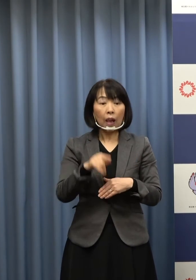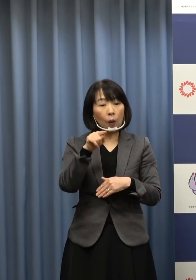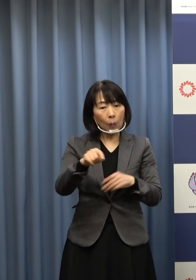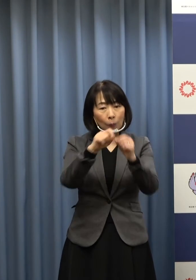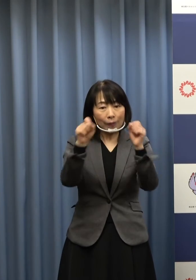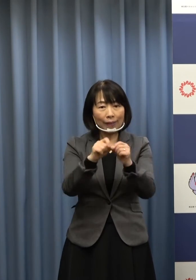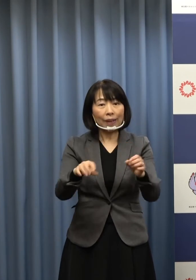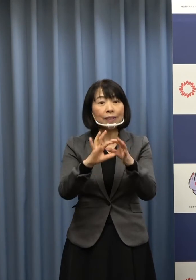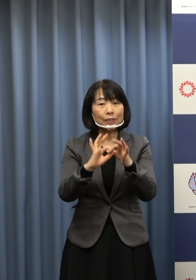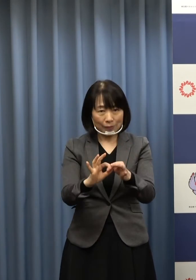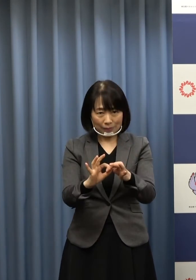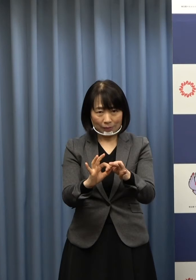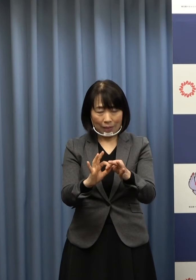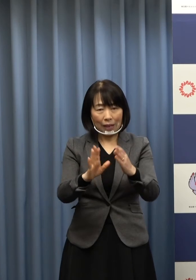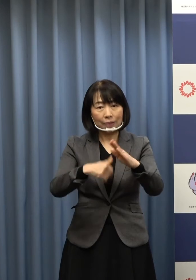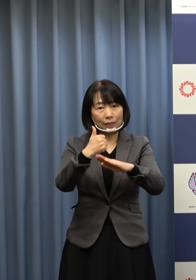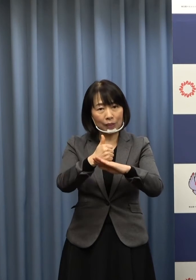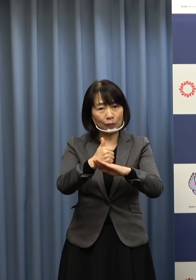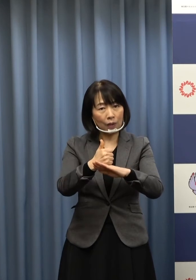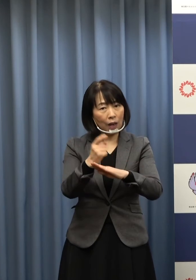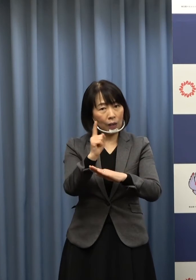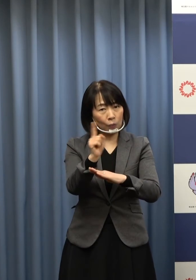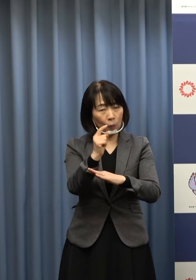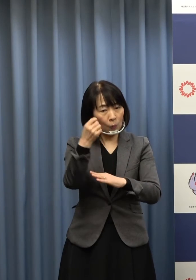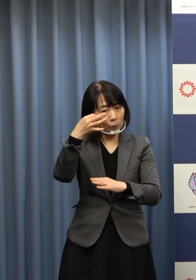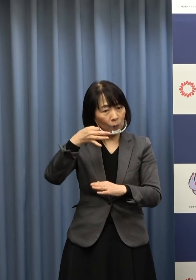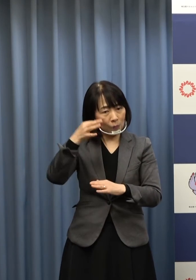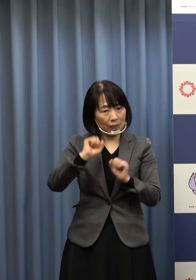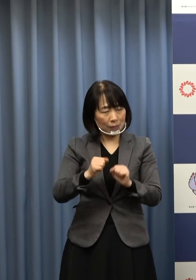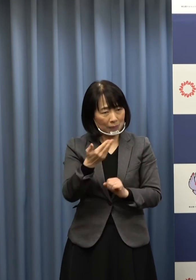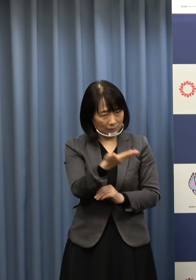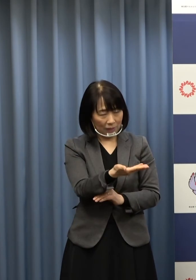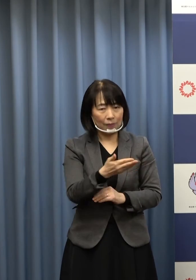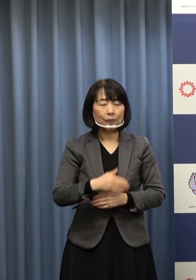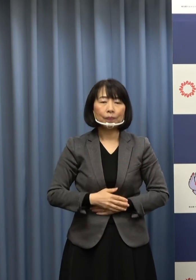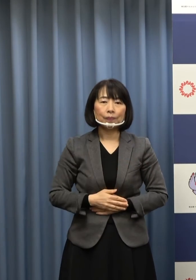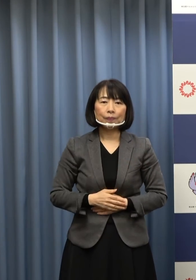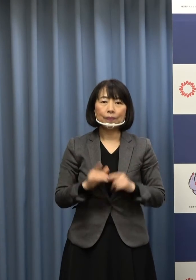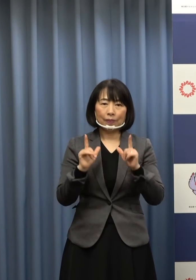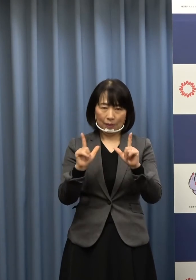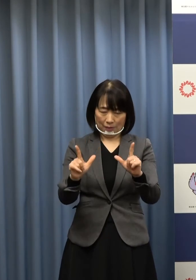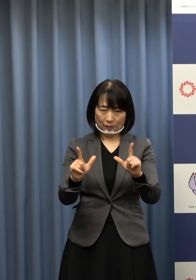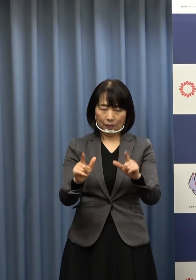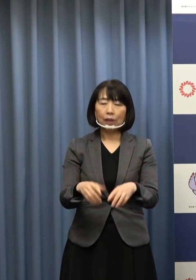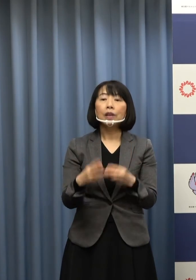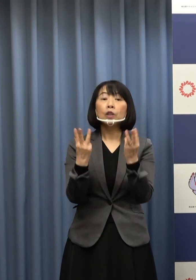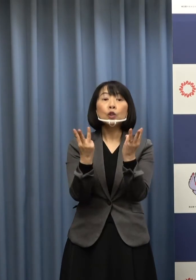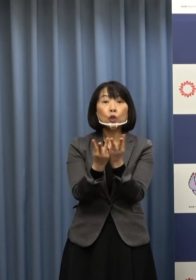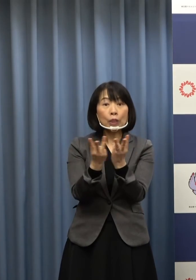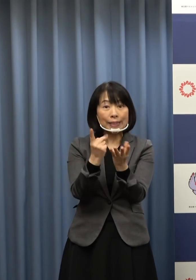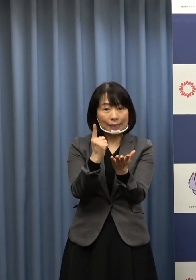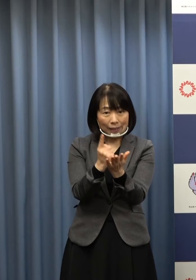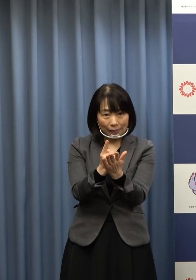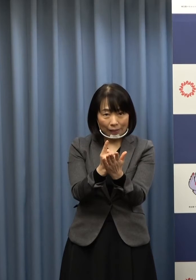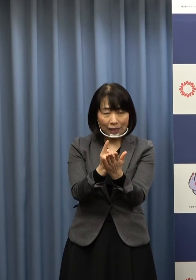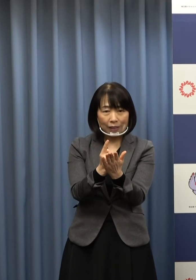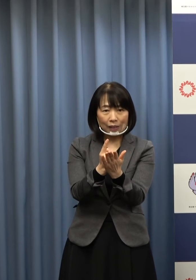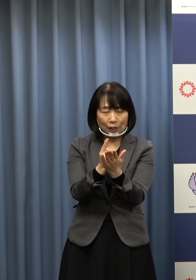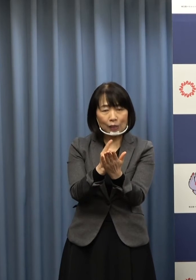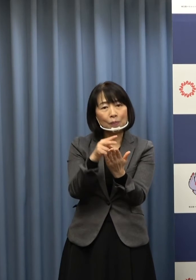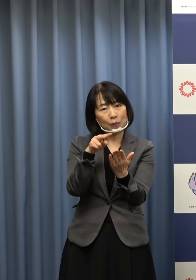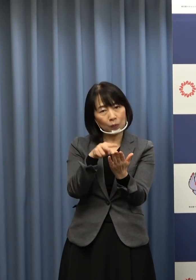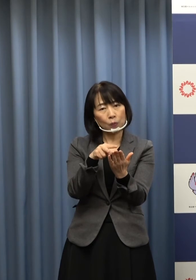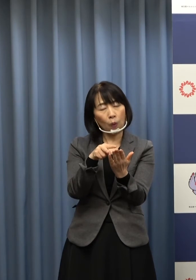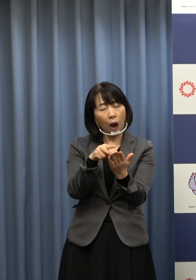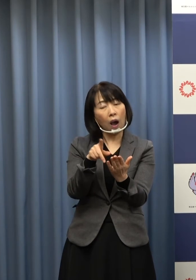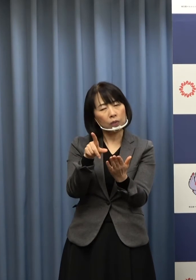についての知事の評価はどういうような評価なのか教えていただけますか。 数字だけ見るとですね、実は思って